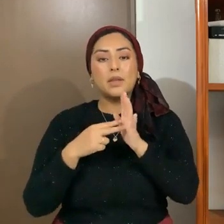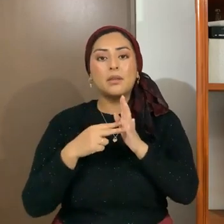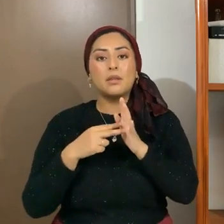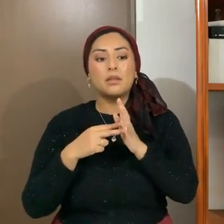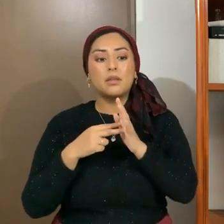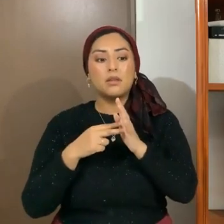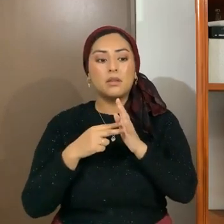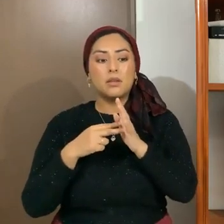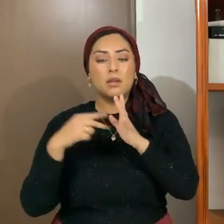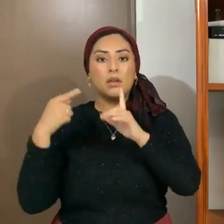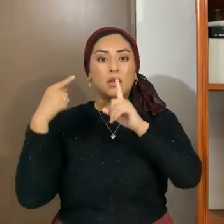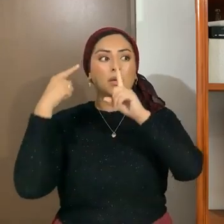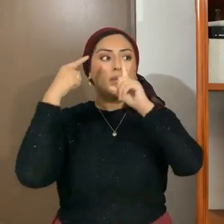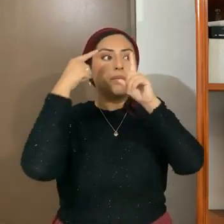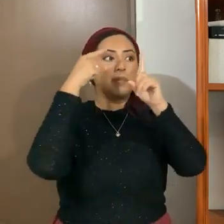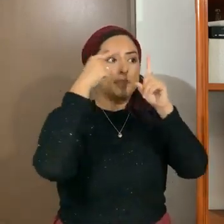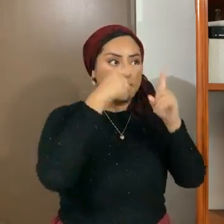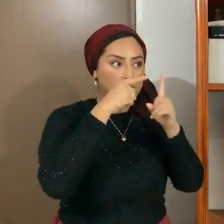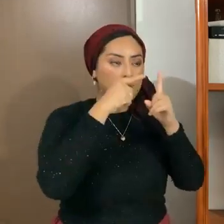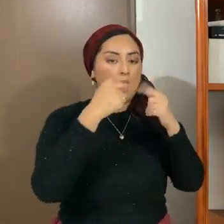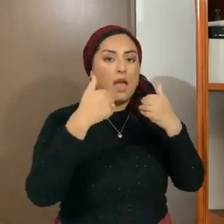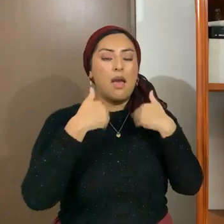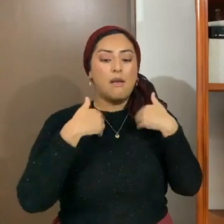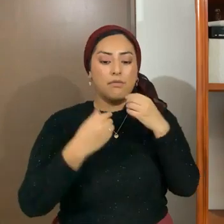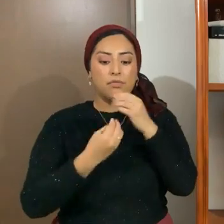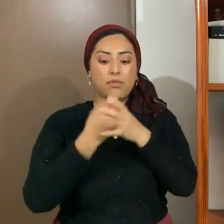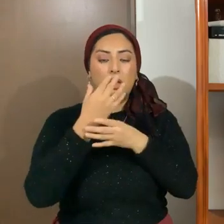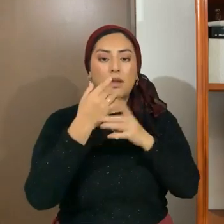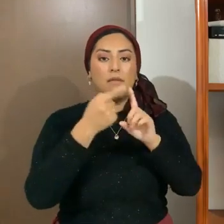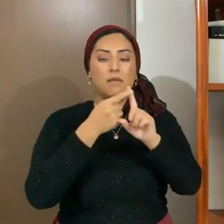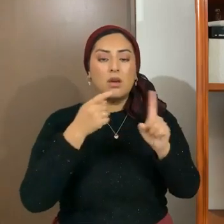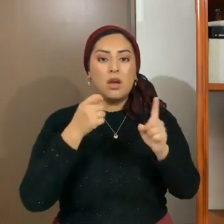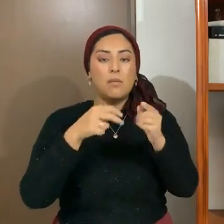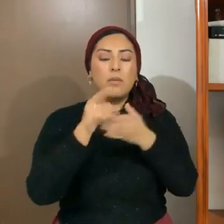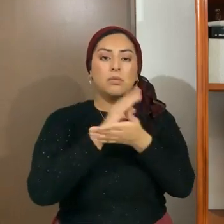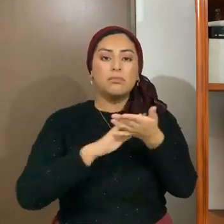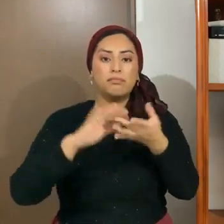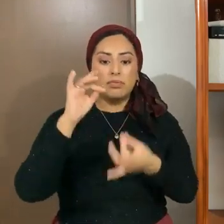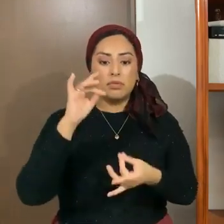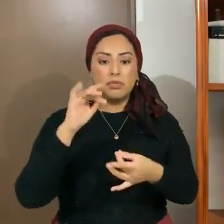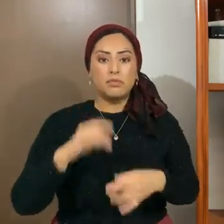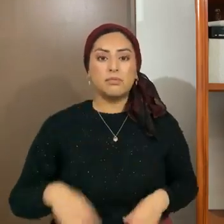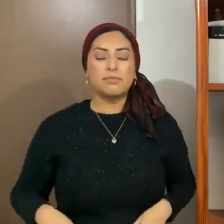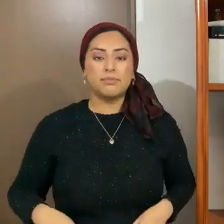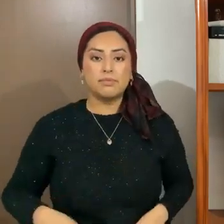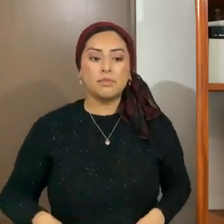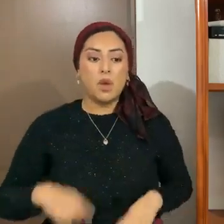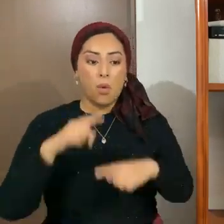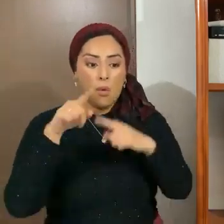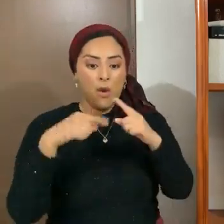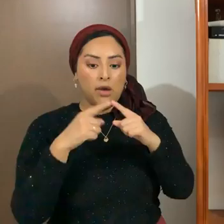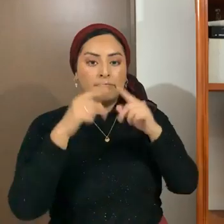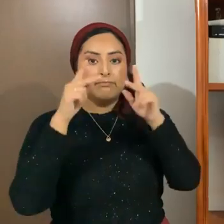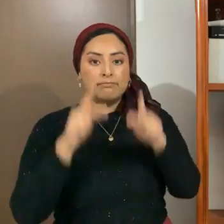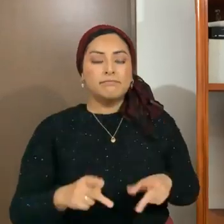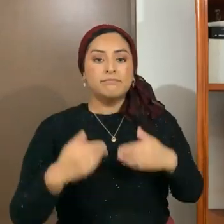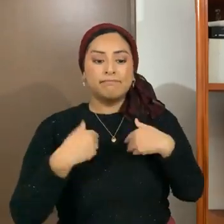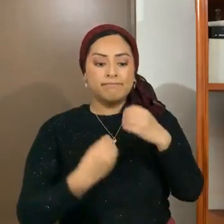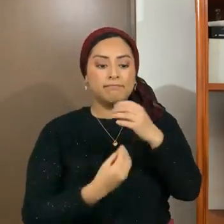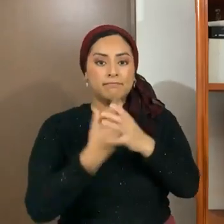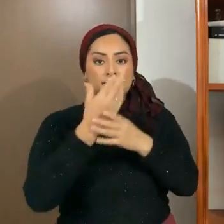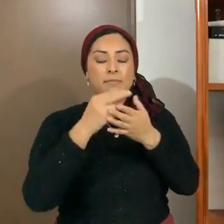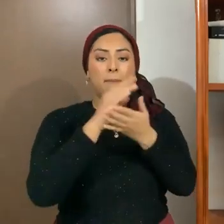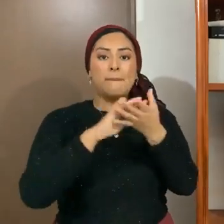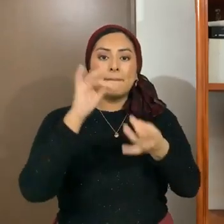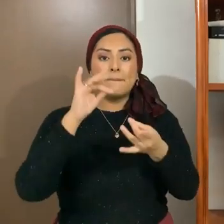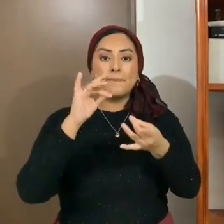la culminación de tener los frutos del Ruach HaKodesh. Cuando una persona tiene los frutos del Ruach HaKodesh, entonces